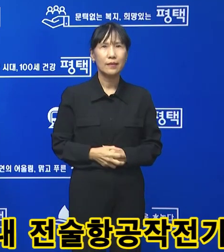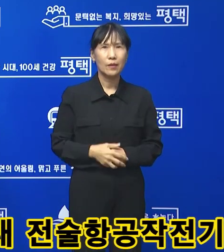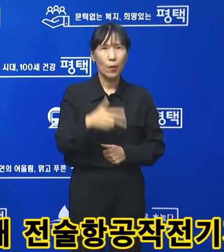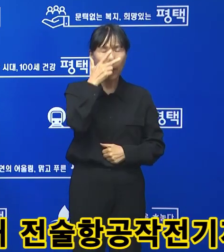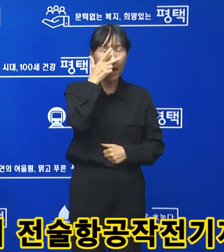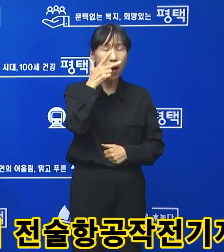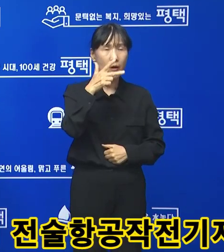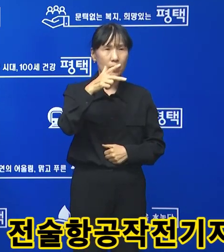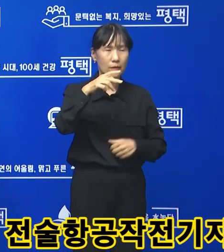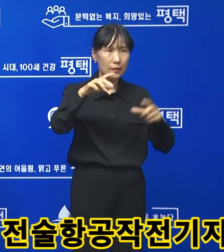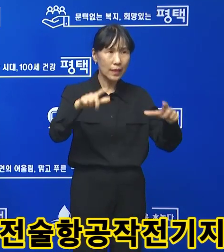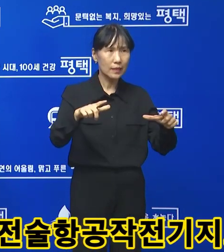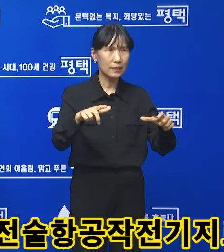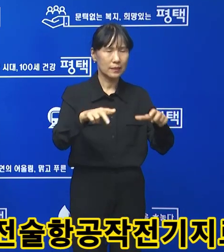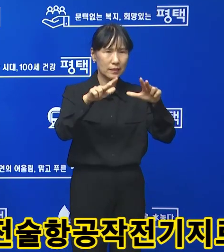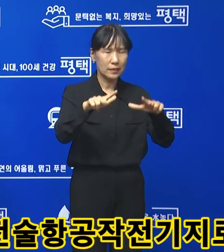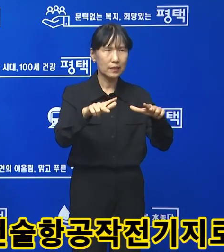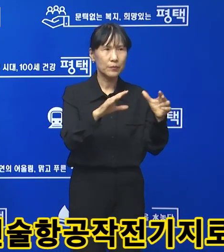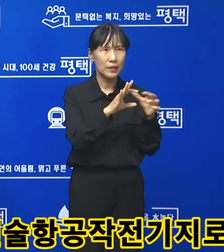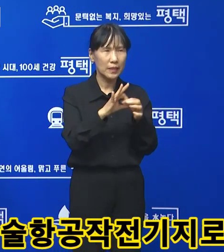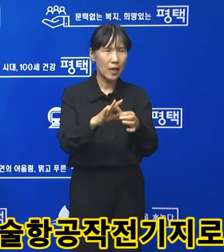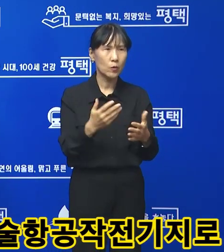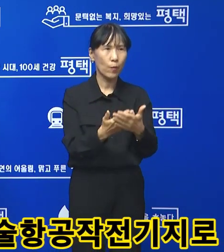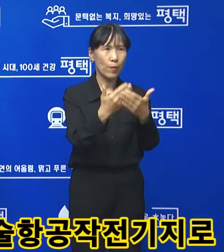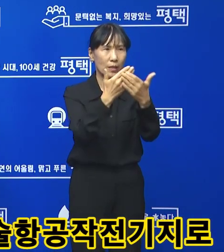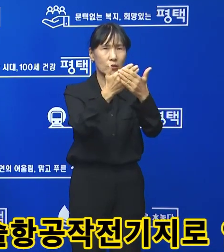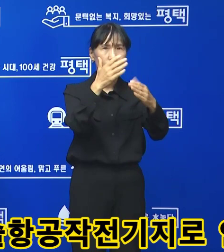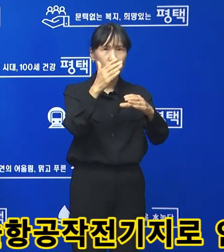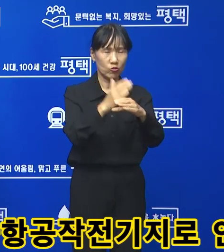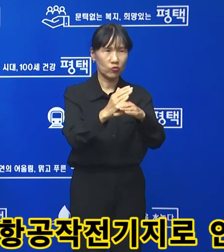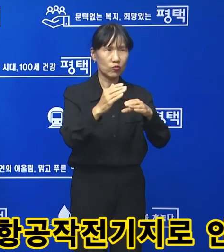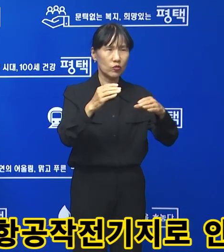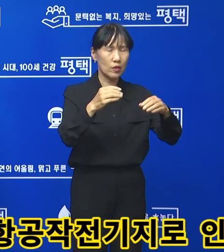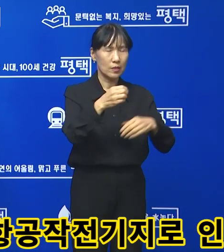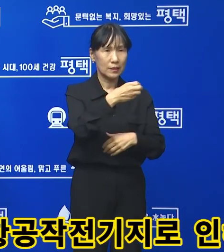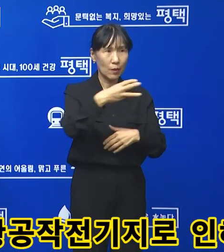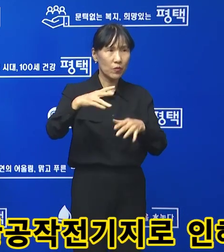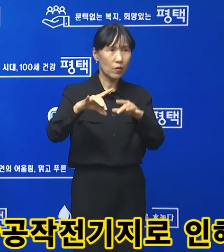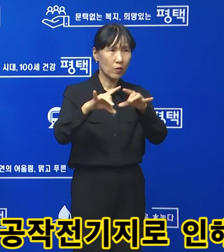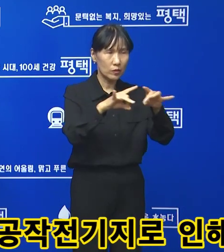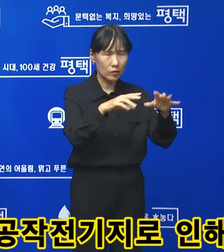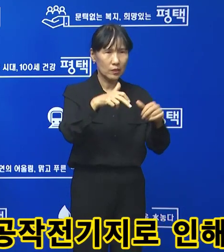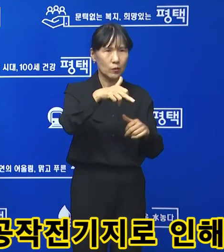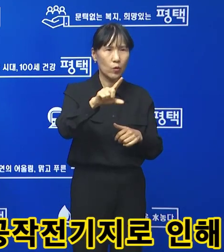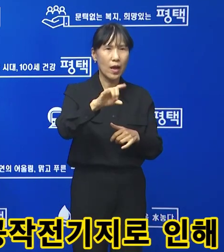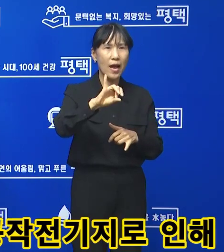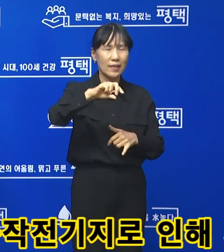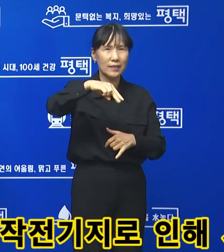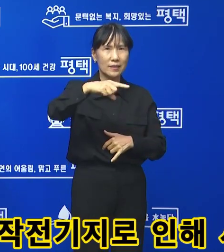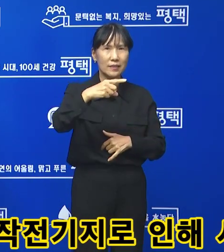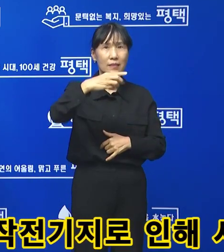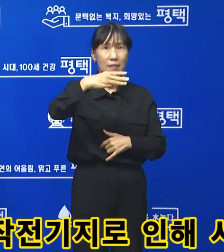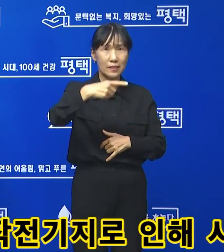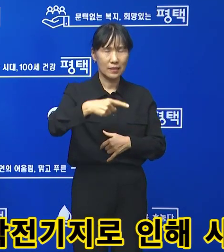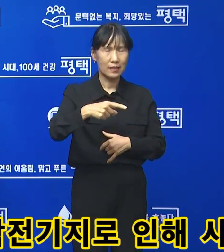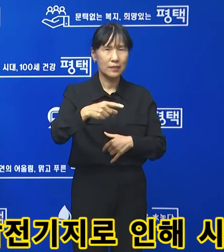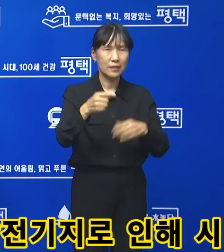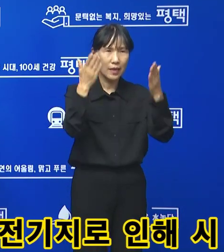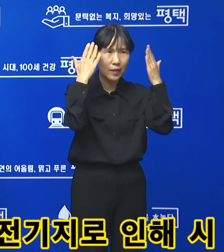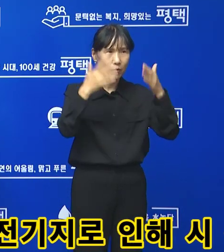평택은 지금 많은 발전을 하고 있습니다 삼성전자와 카이스트 유치 그리고 국제 고독 신도시와 브레인시티